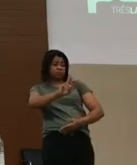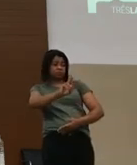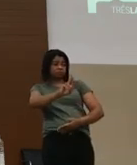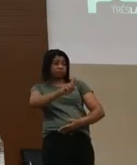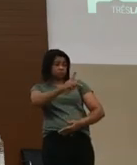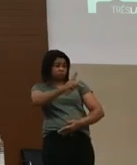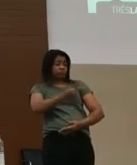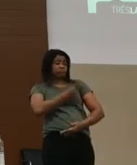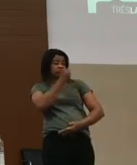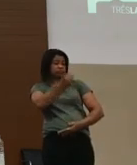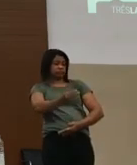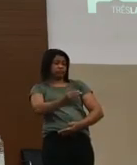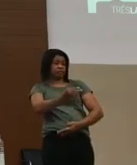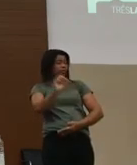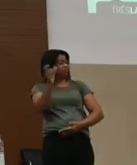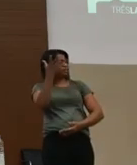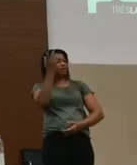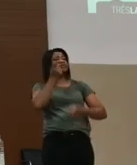você faz,